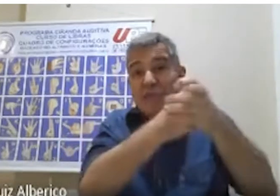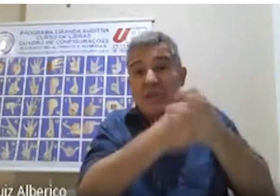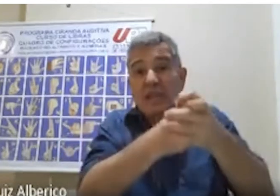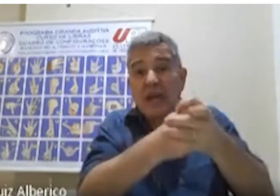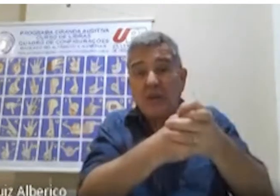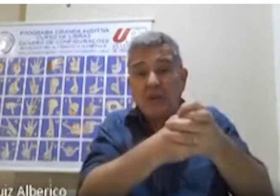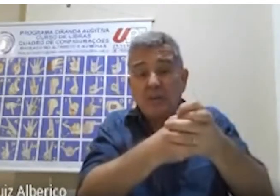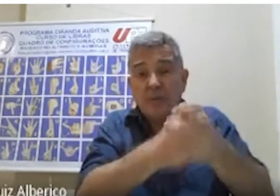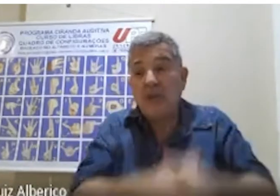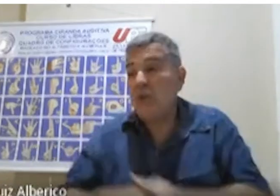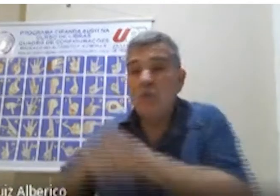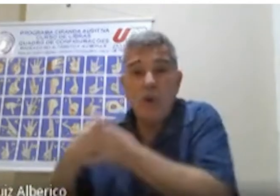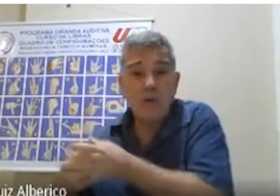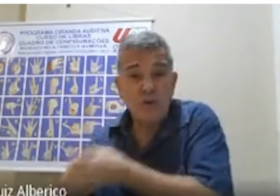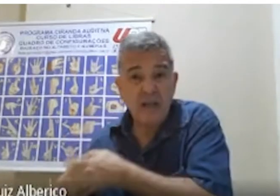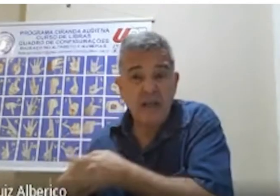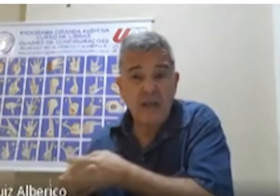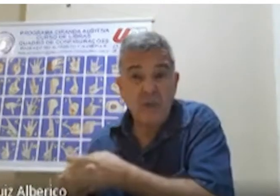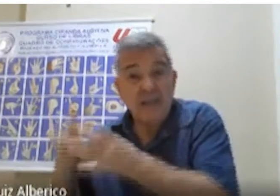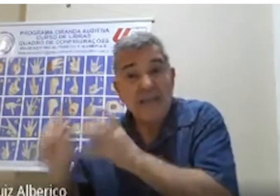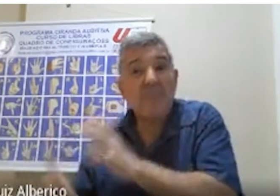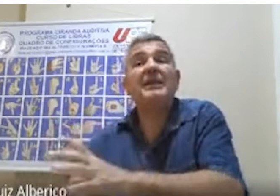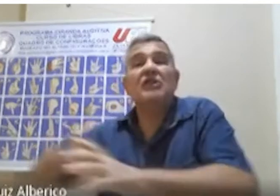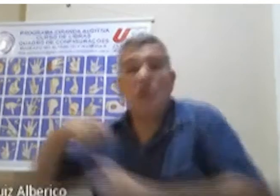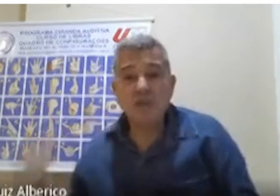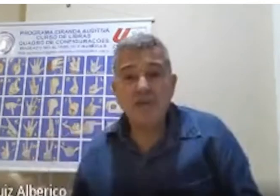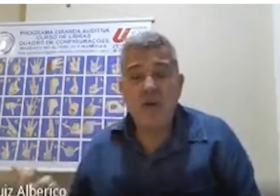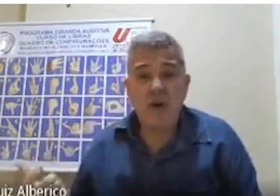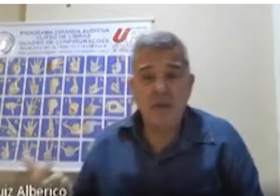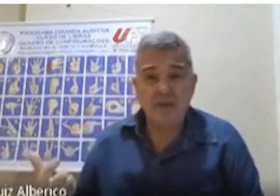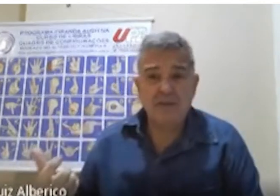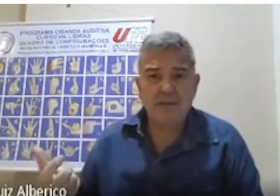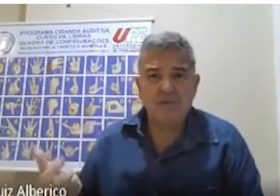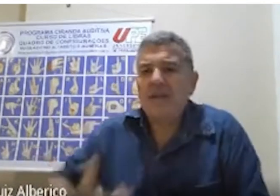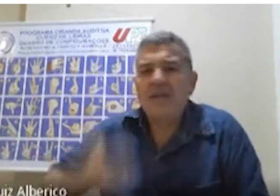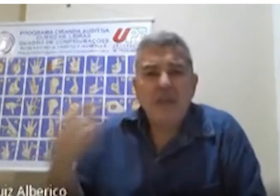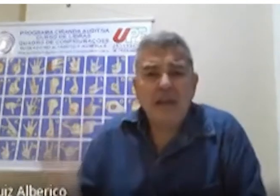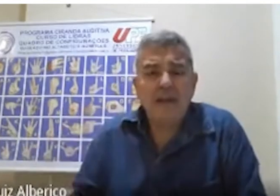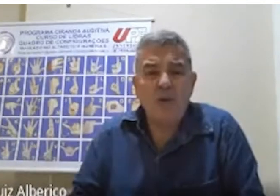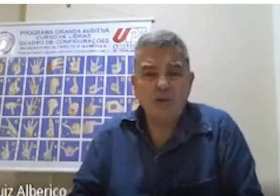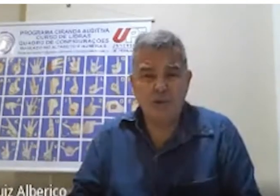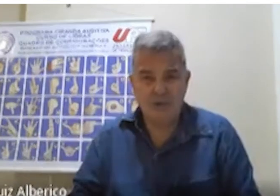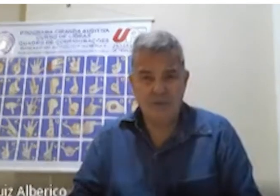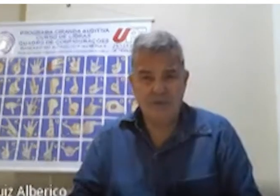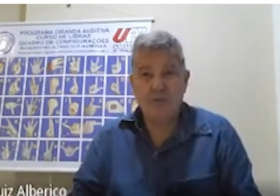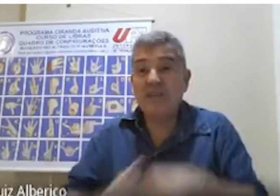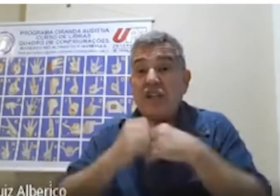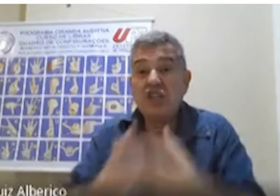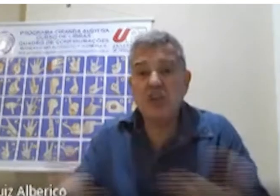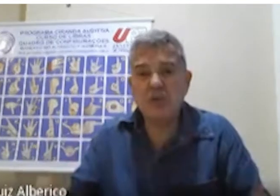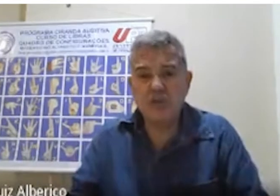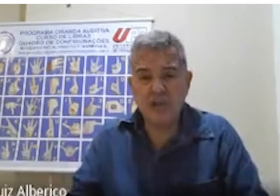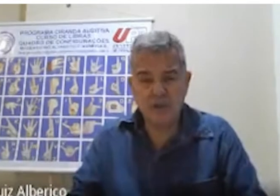Aquele mesmo sinal em um outro cenário se aplica de outra forma. O significado é outro.